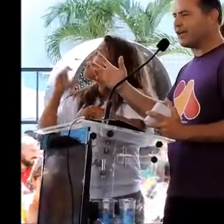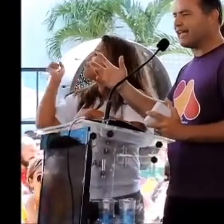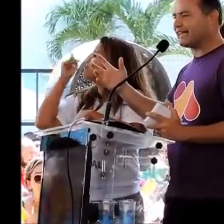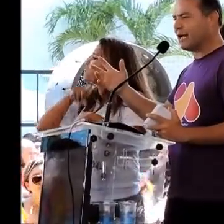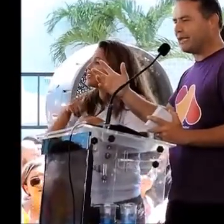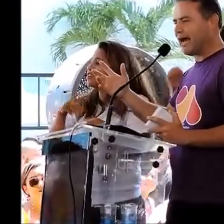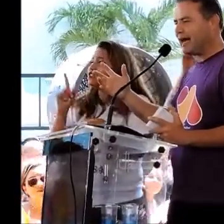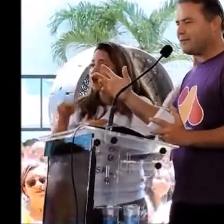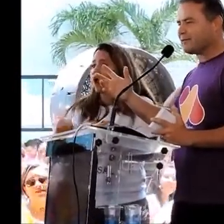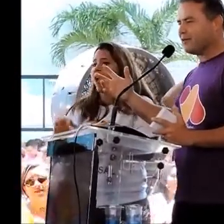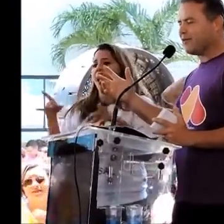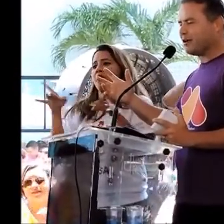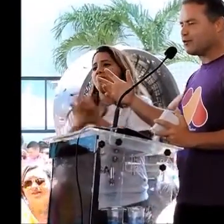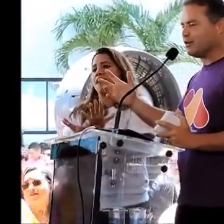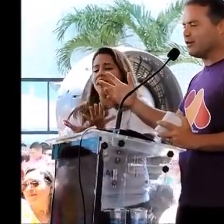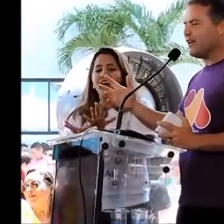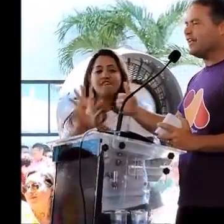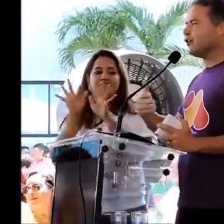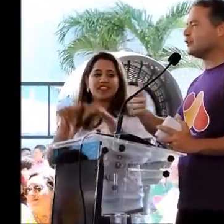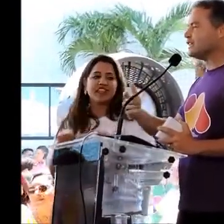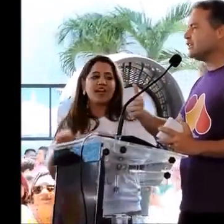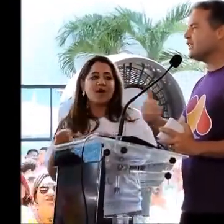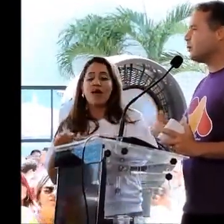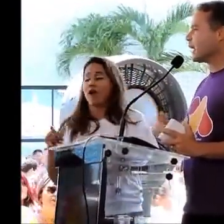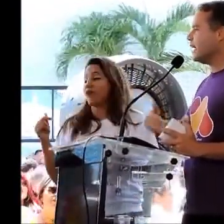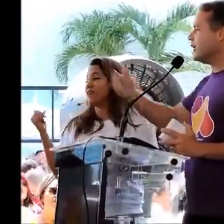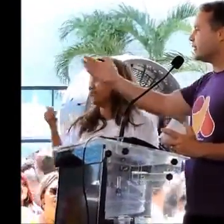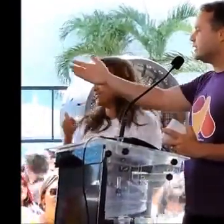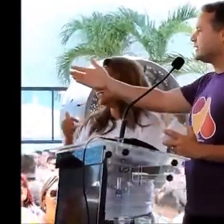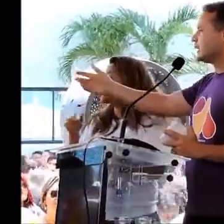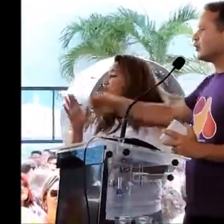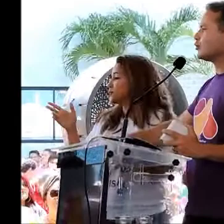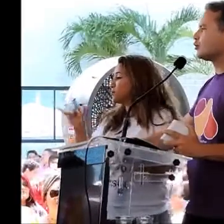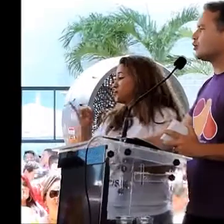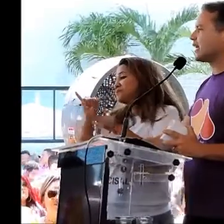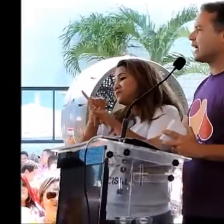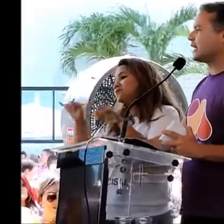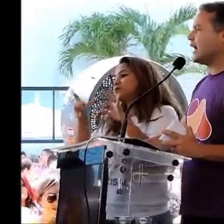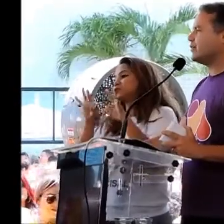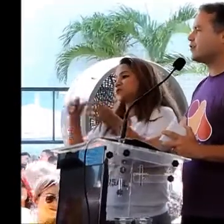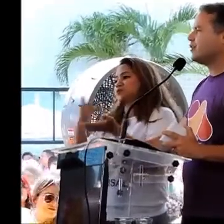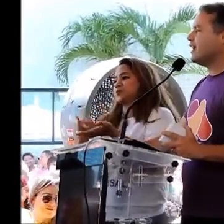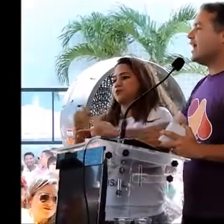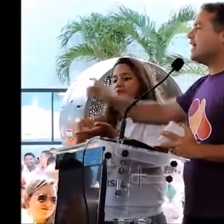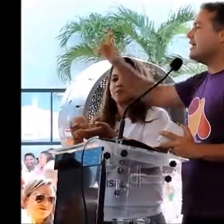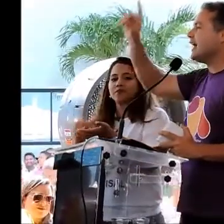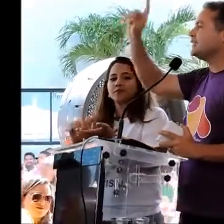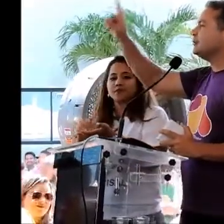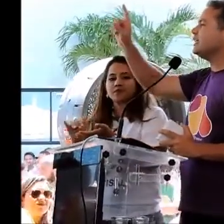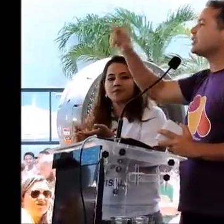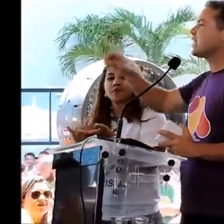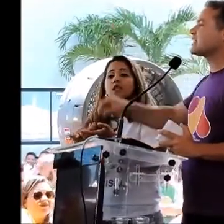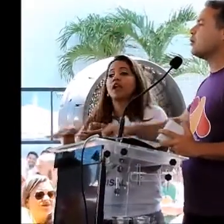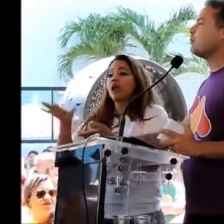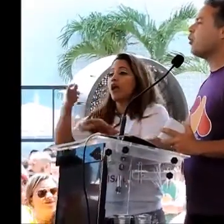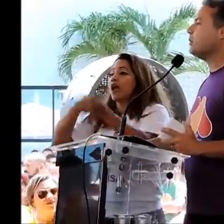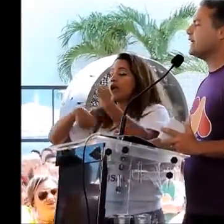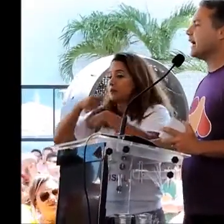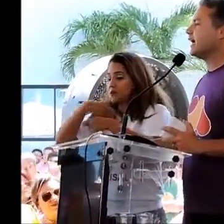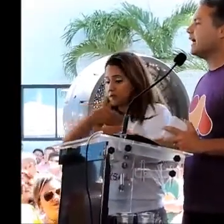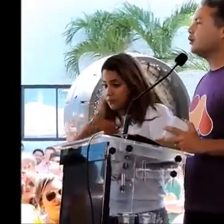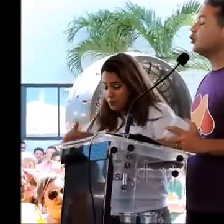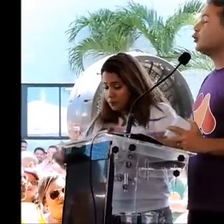difícil, que era terminar o finalzinho. E eu digo para ele o que disse a todos os outros secretários. Em